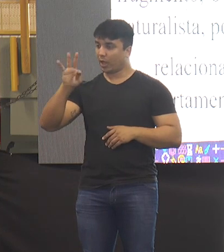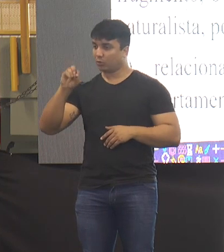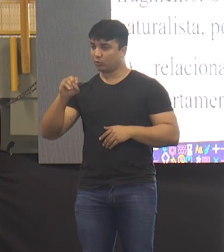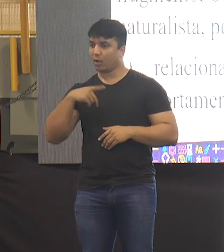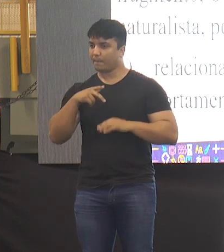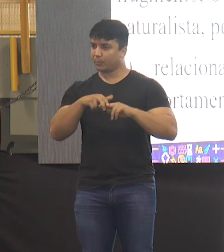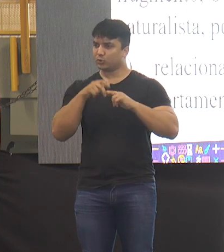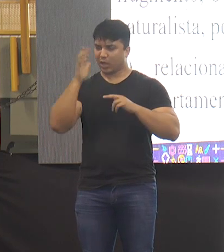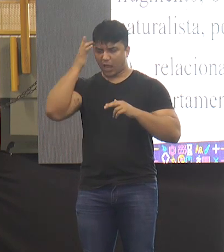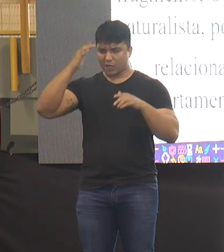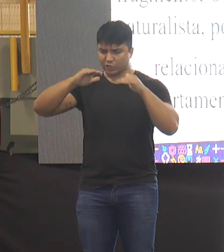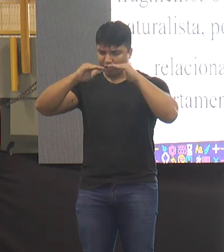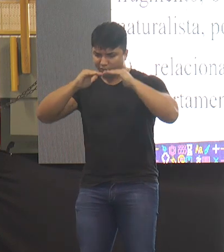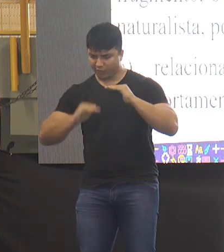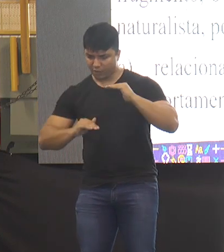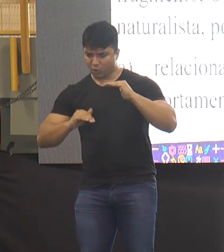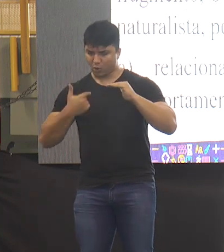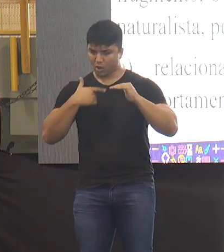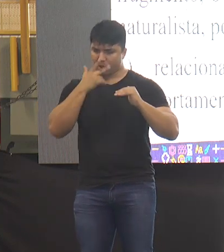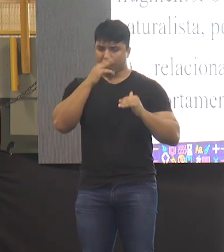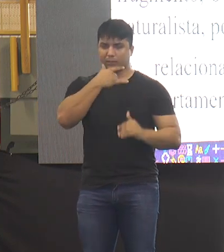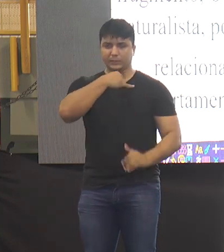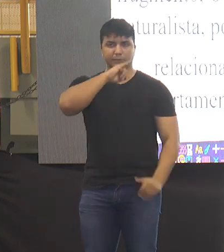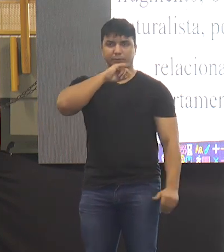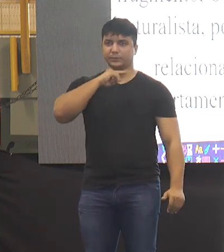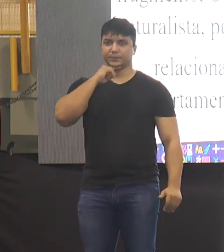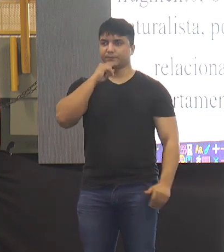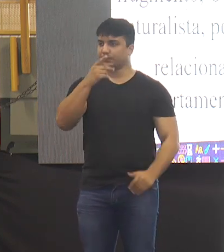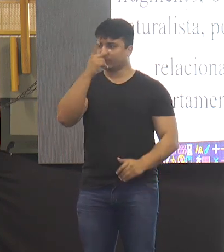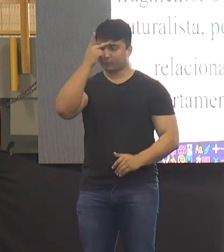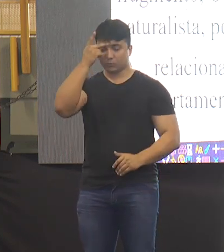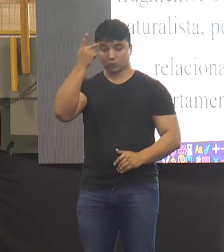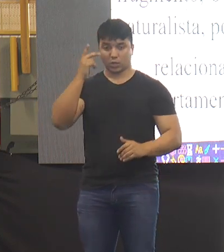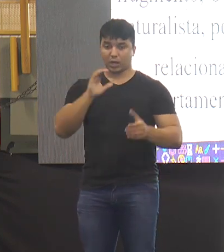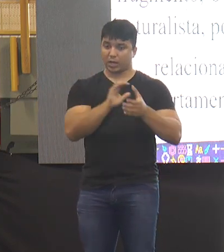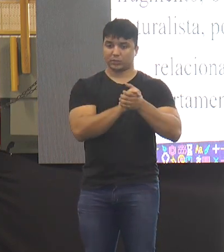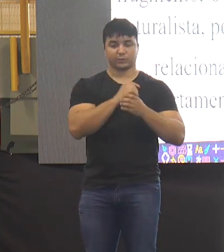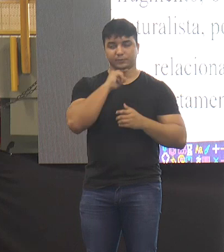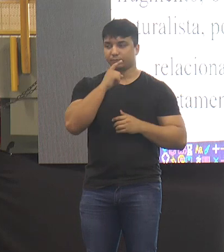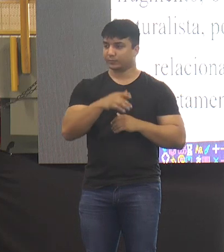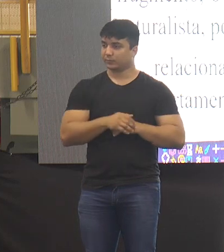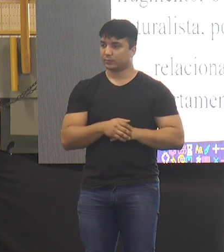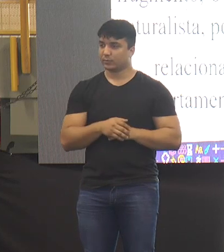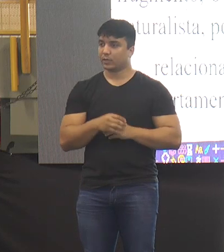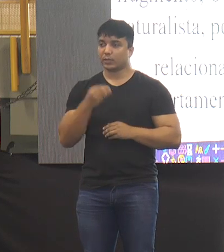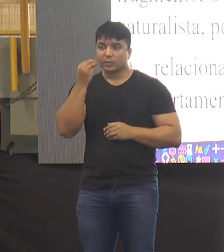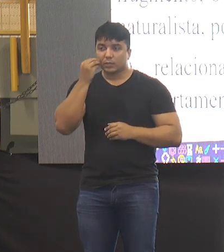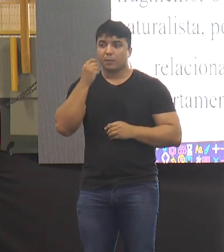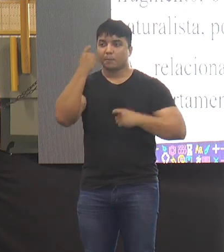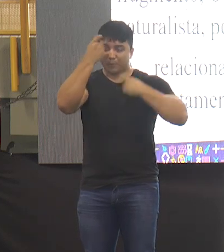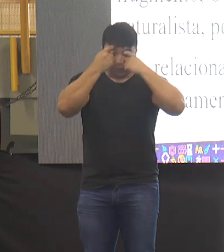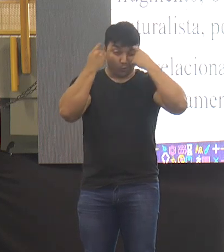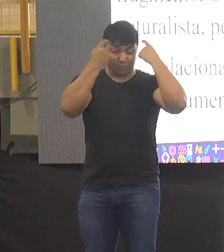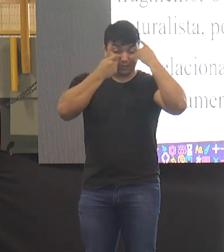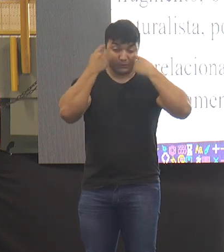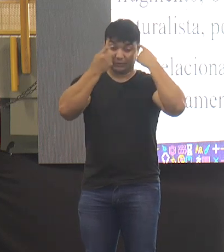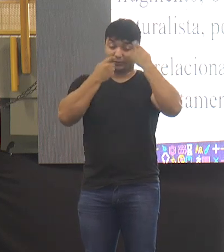é inferior. E o pai não consegue arranjar um bom partido, um bom casamento para ela. E se preocupa, e se preocupa, e se